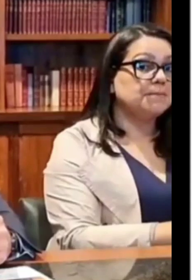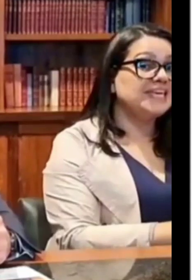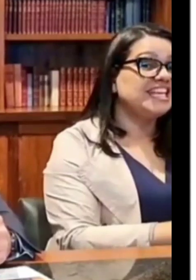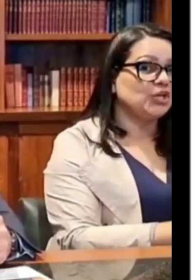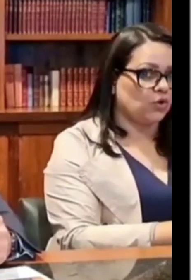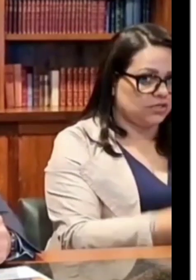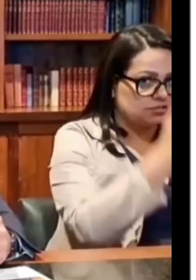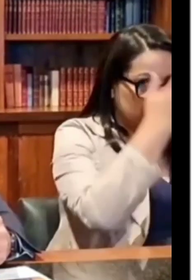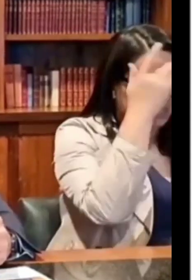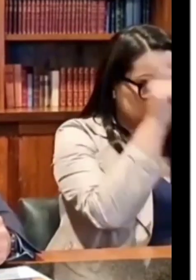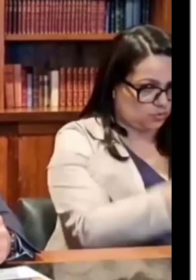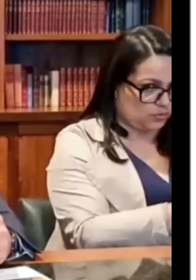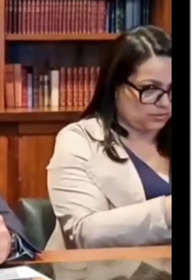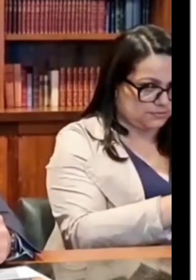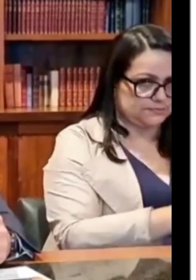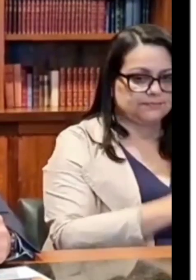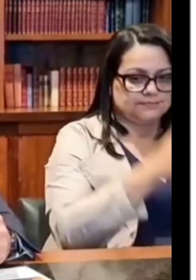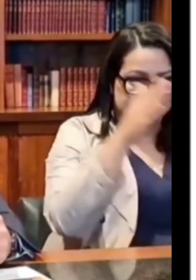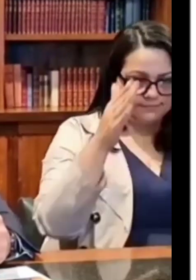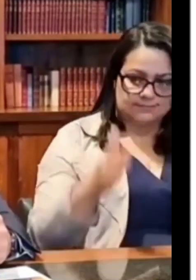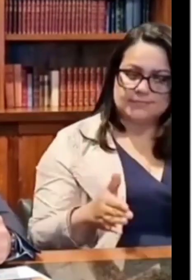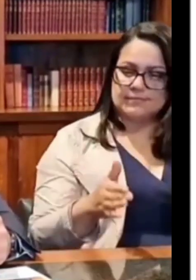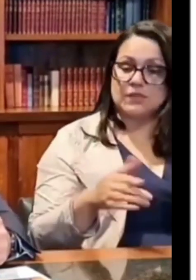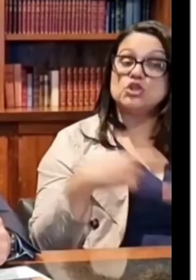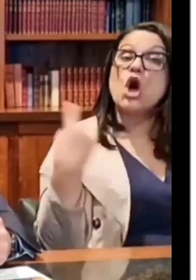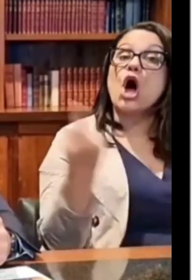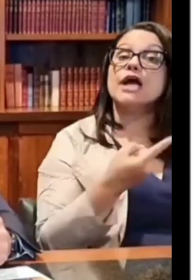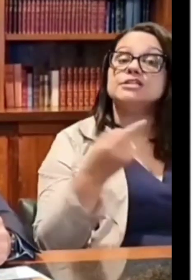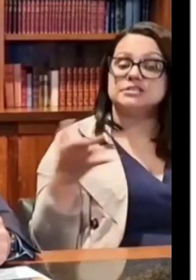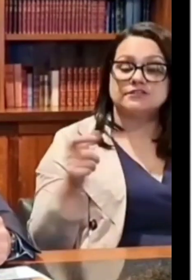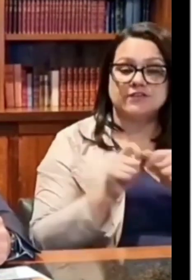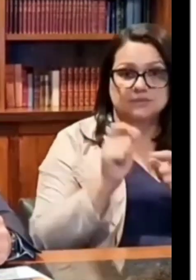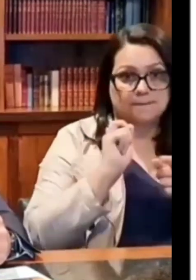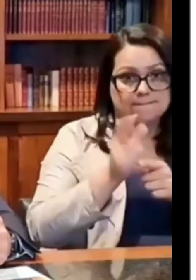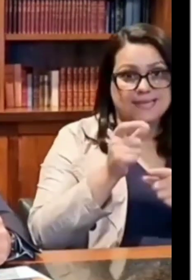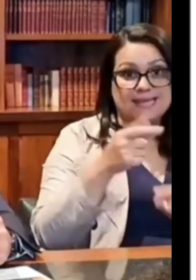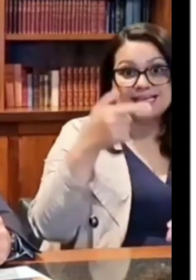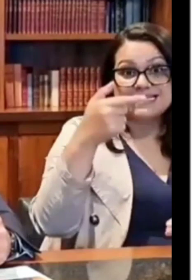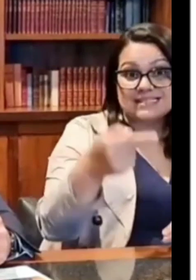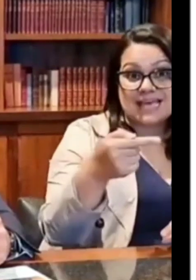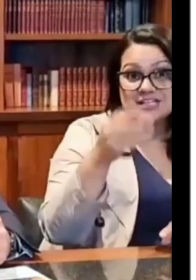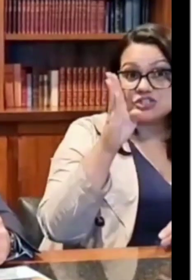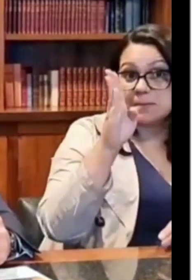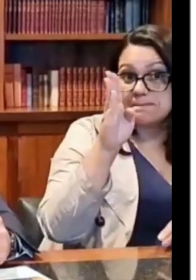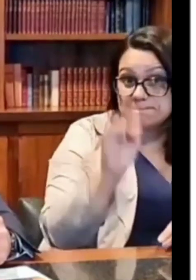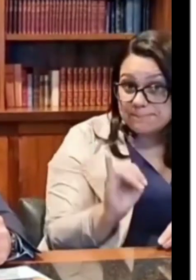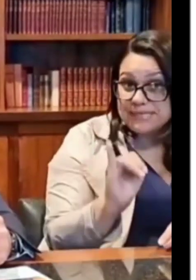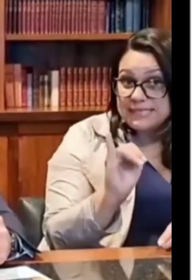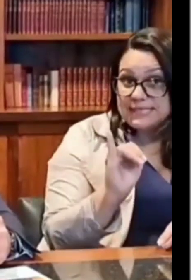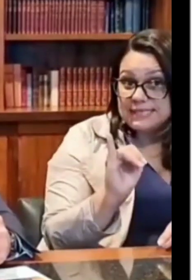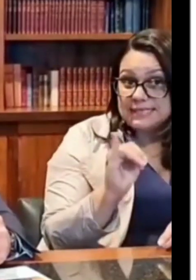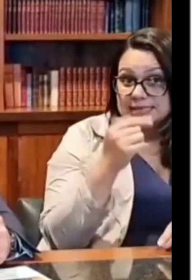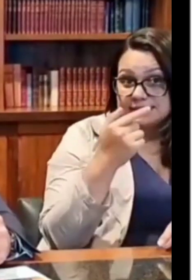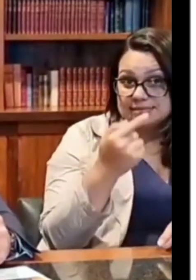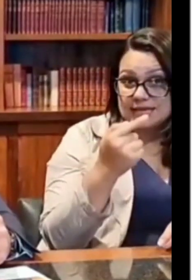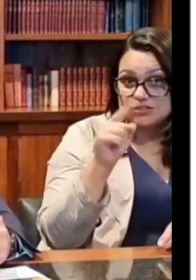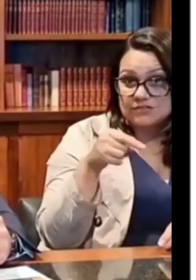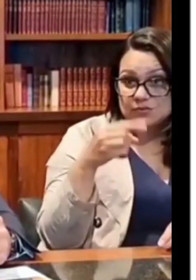de pessoas. O nosso governo pagou 7 bilhões e 300 milhões